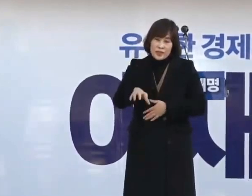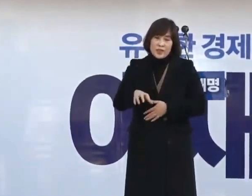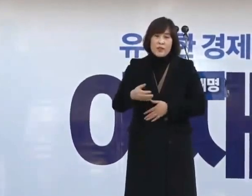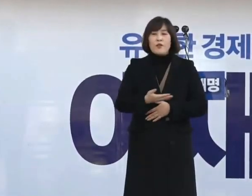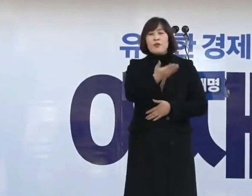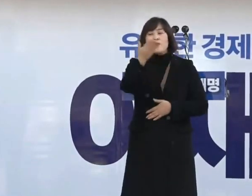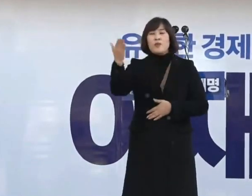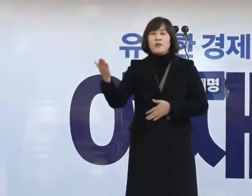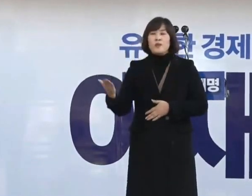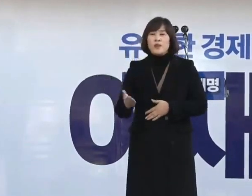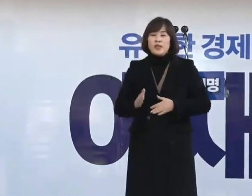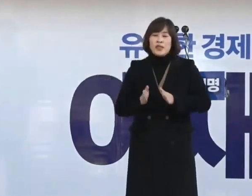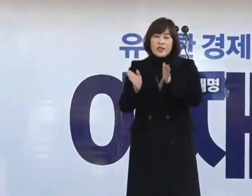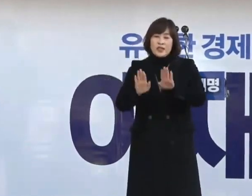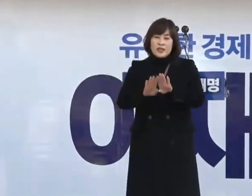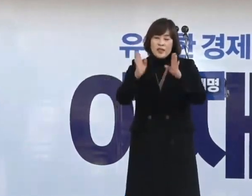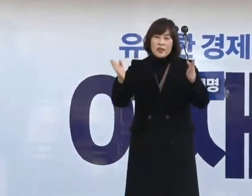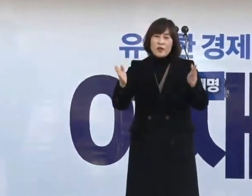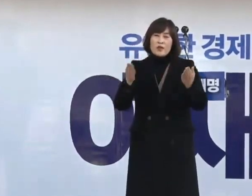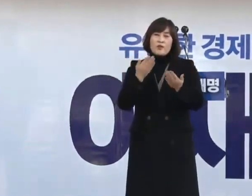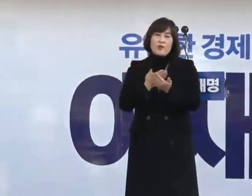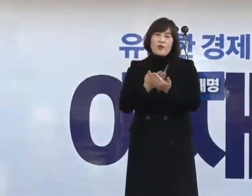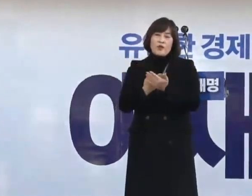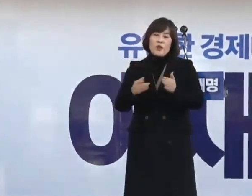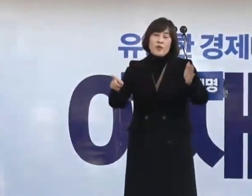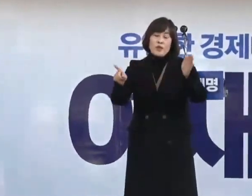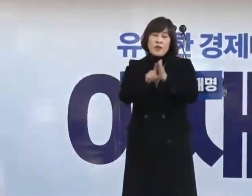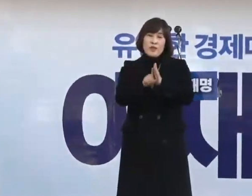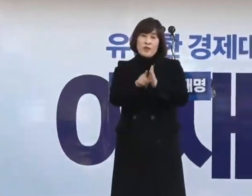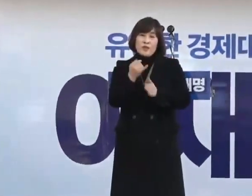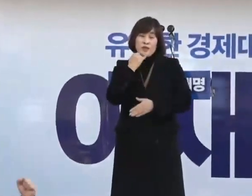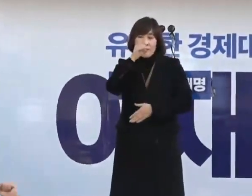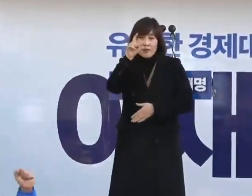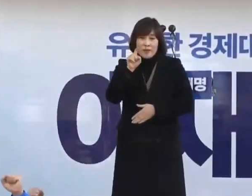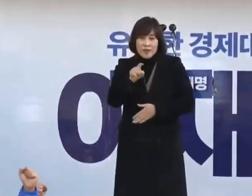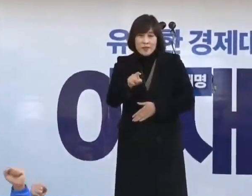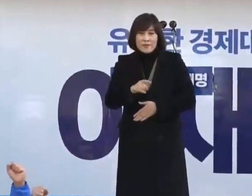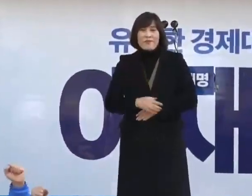여러분께서 길을 열어주실 것이라고 믿어도 되겠습니까?